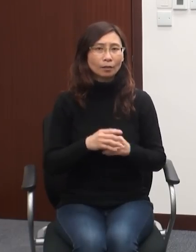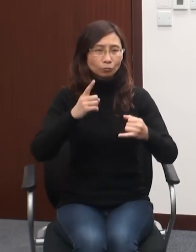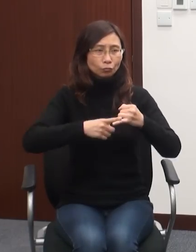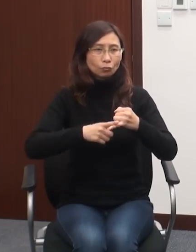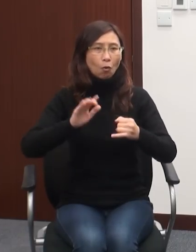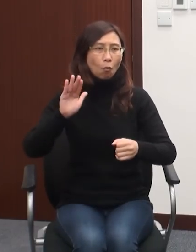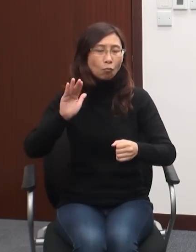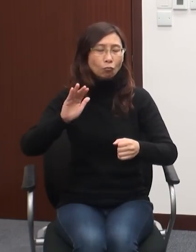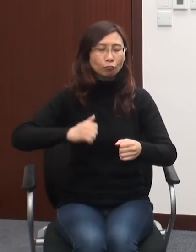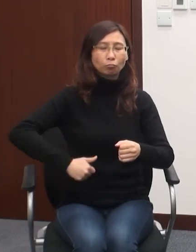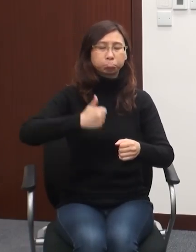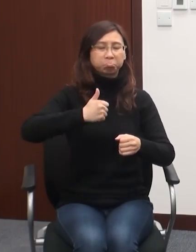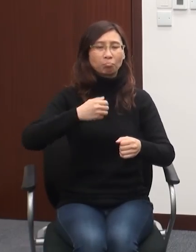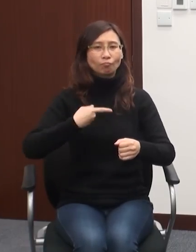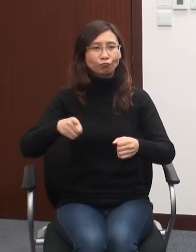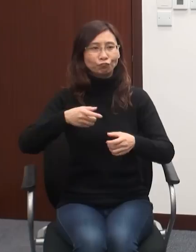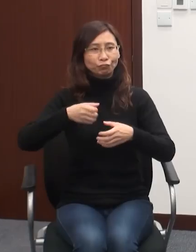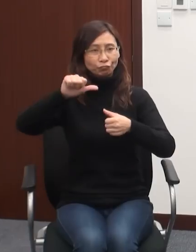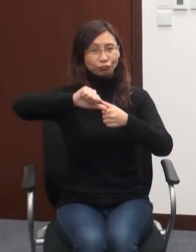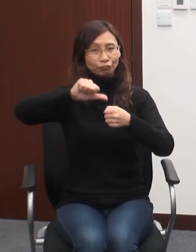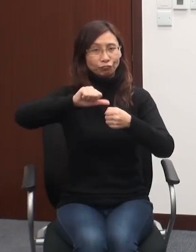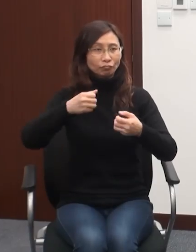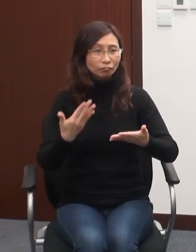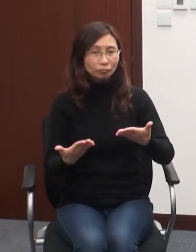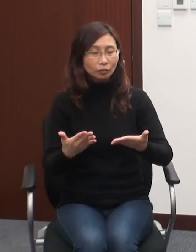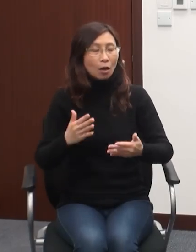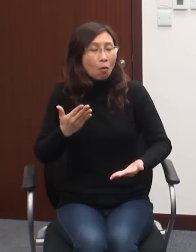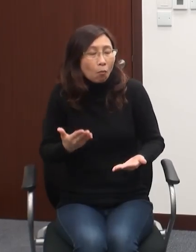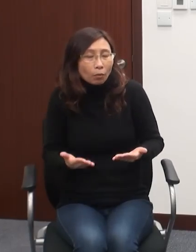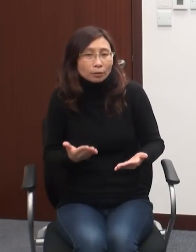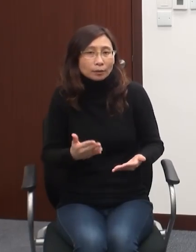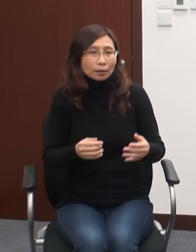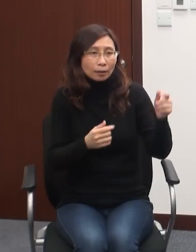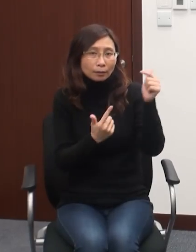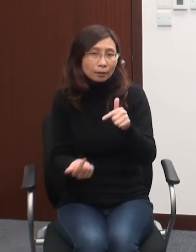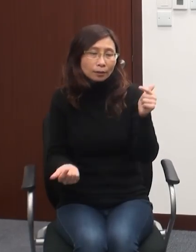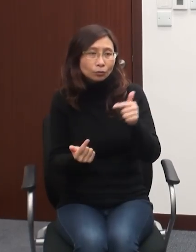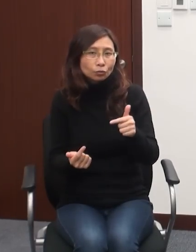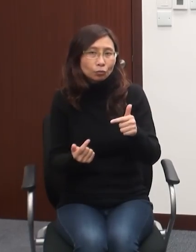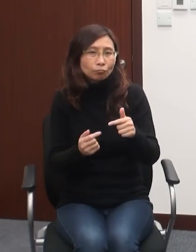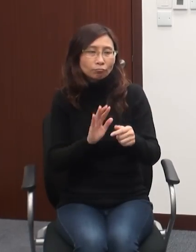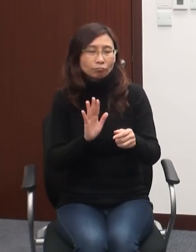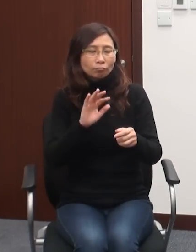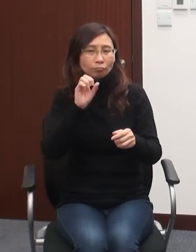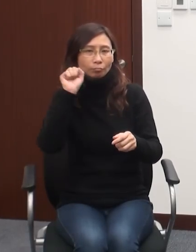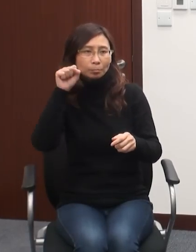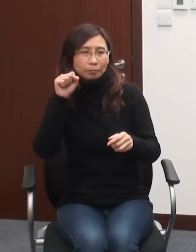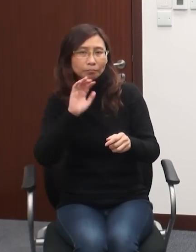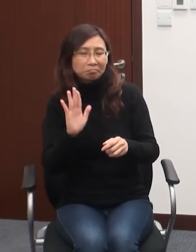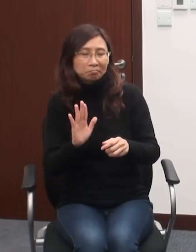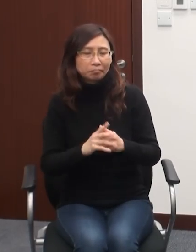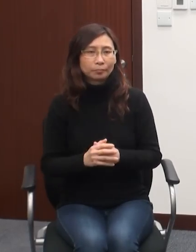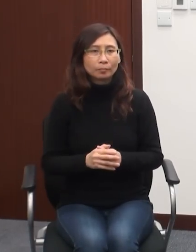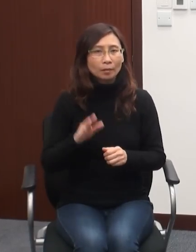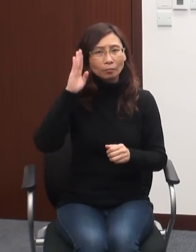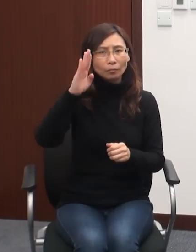完成咗任務啦，大家去飲茶。因為我哋繼續唔承認，因為繼續唔承認嘅時候咧，最少我哋睇未來嘅可見嘅未來嘅抗